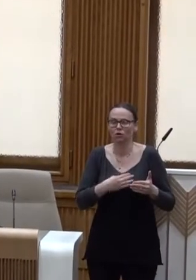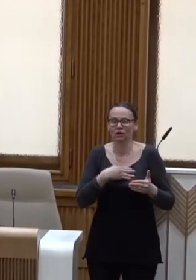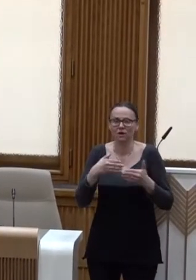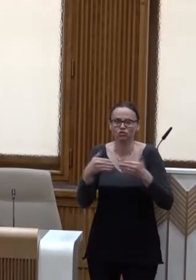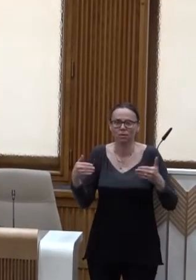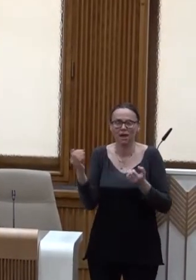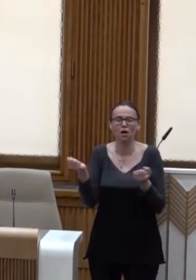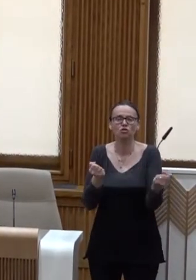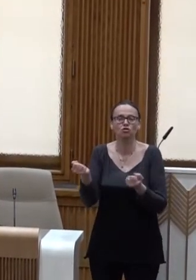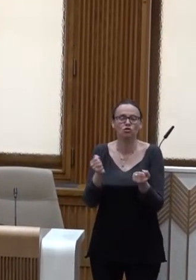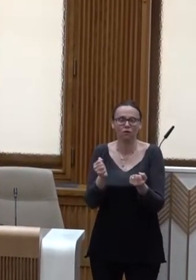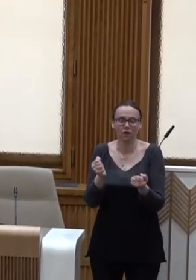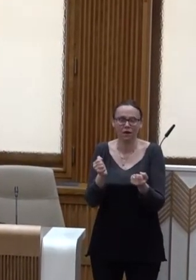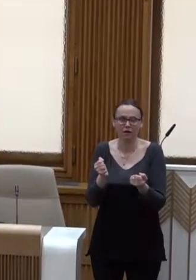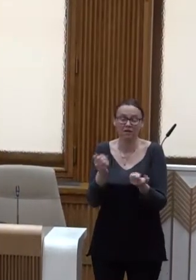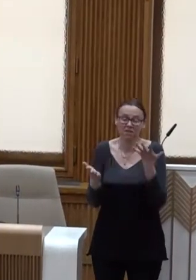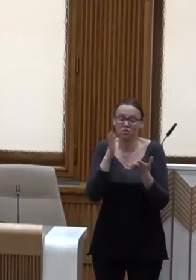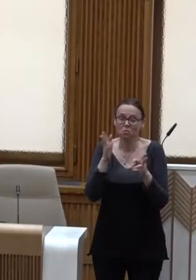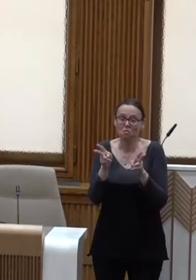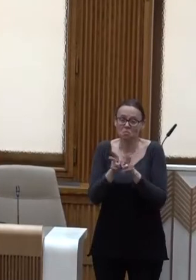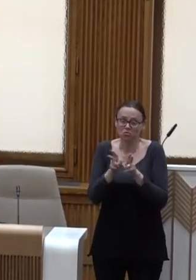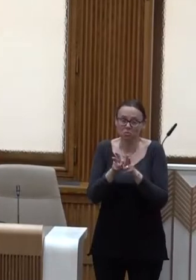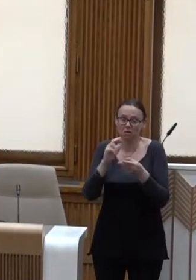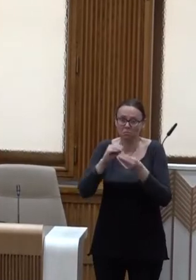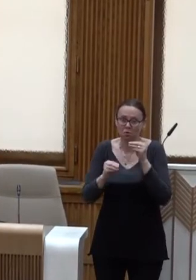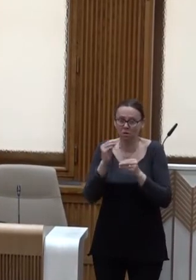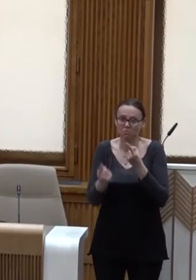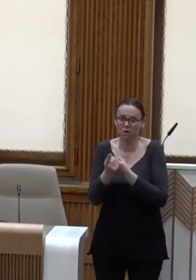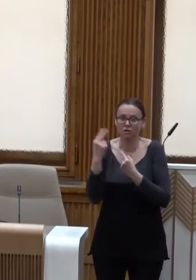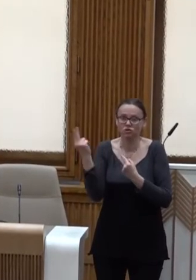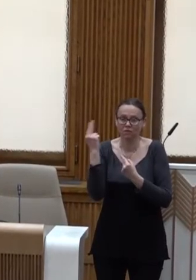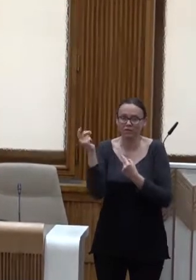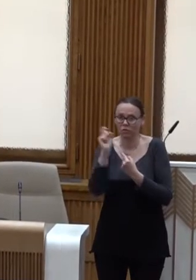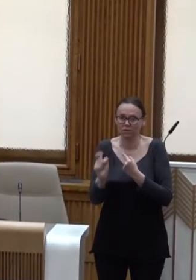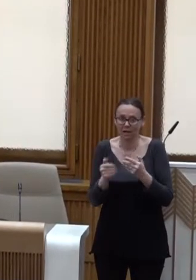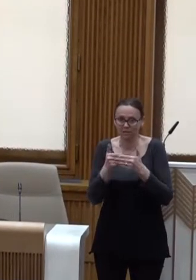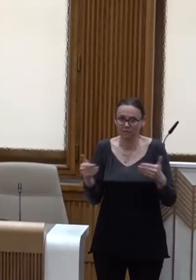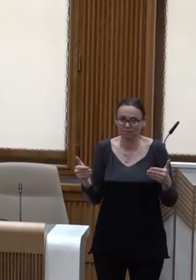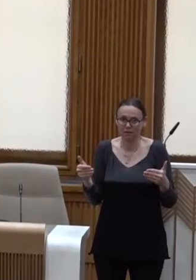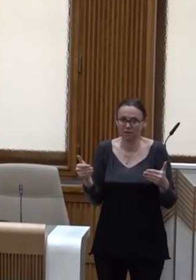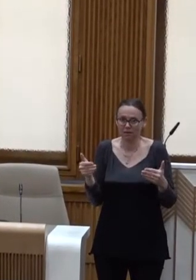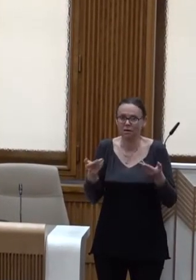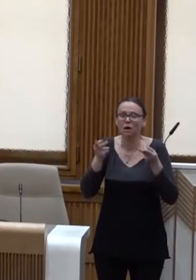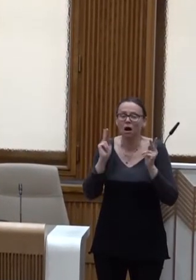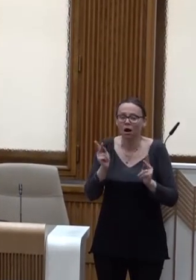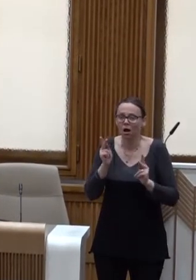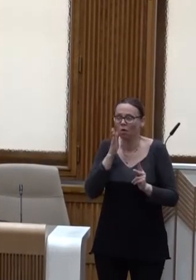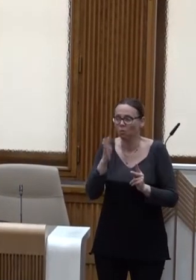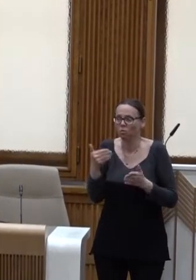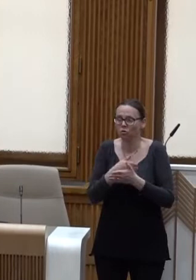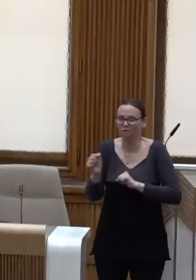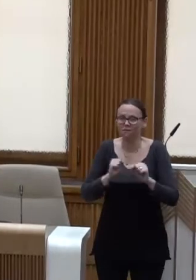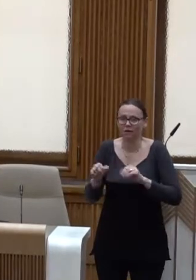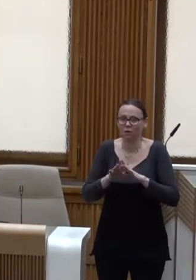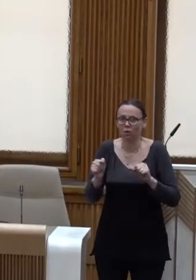meja tovornjaki. Verjetno se bo podoben problem pojavil na slovensko-italijanski meji. Kako bo nova vlada